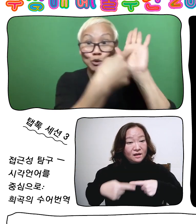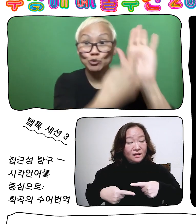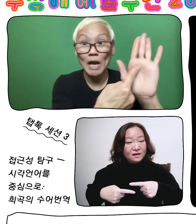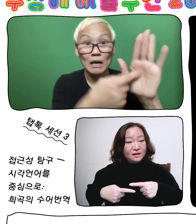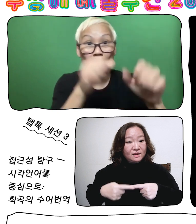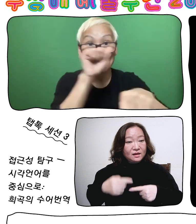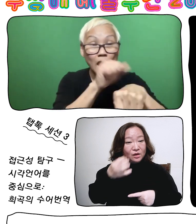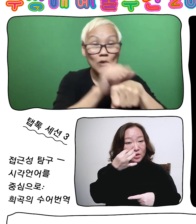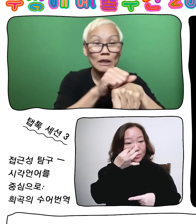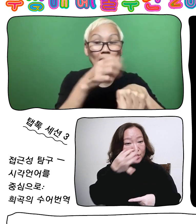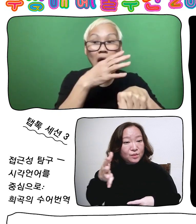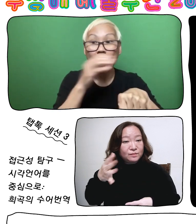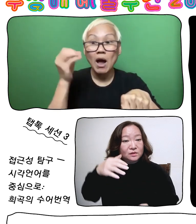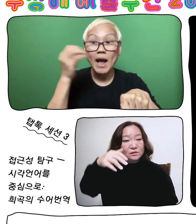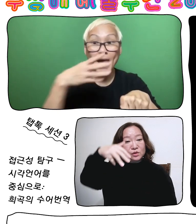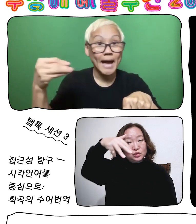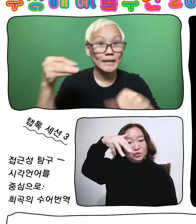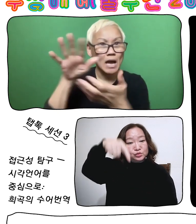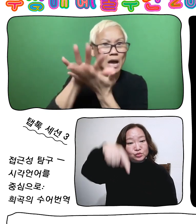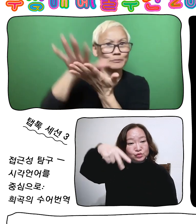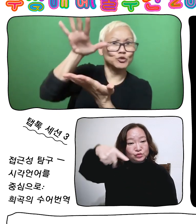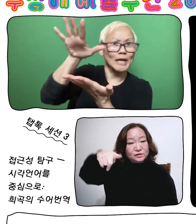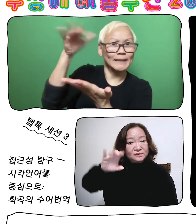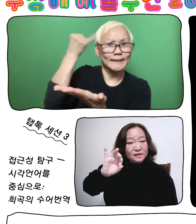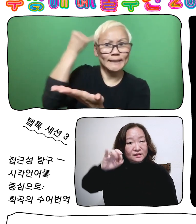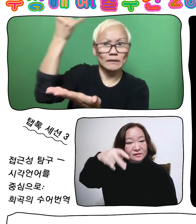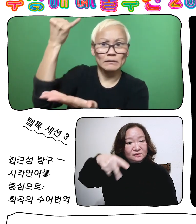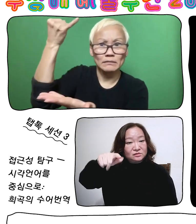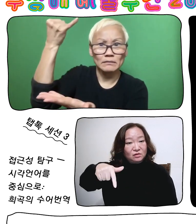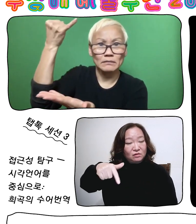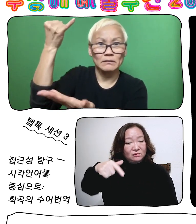ASL로 추상적인 아이디어를 표현할 수 있을까요?